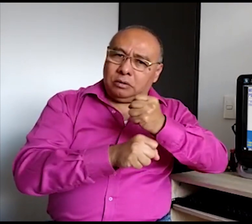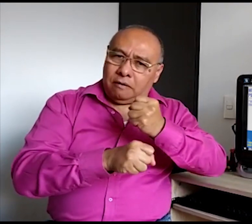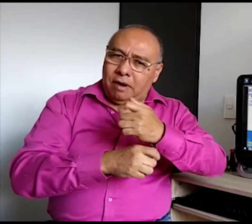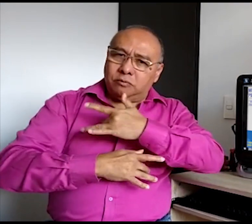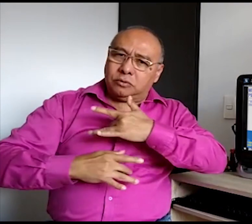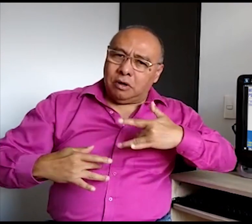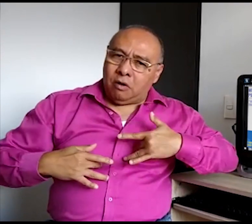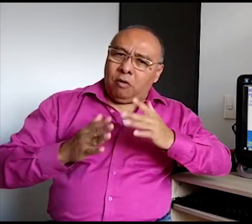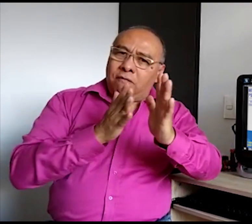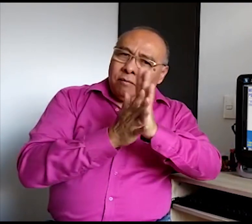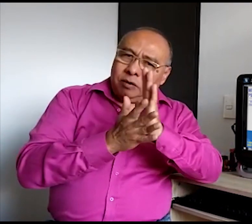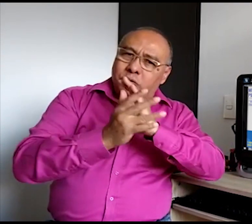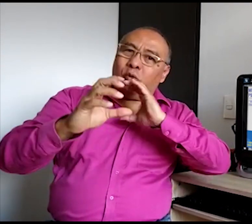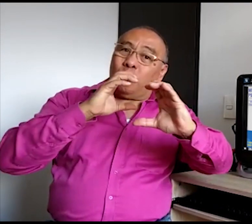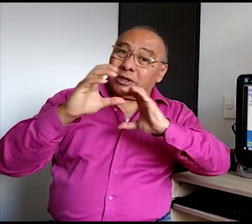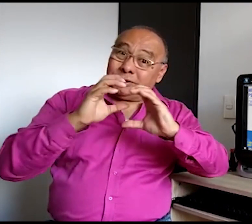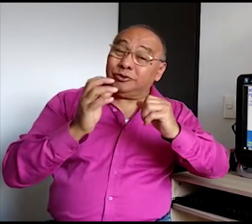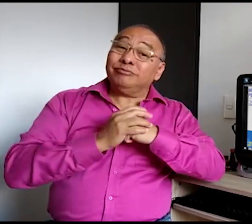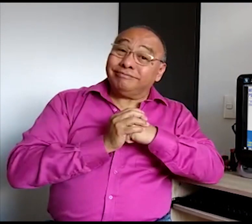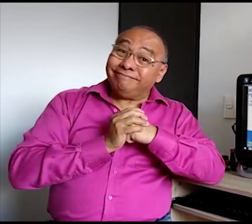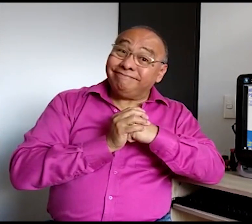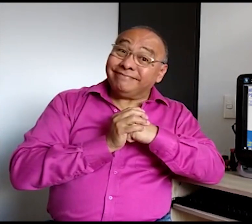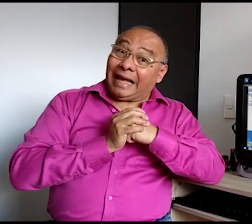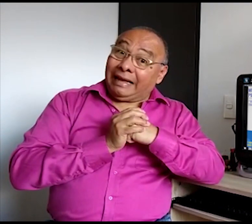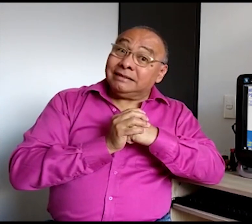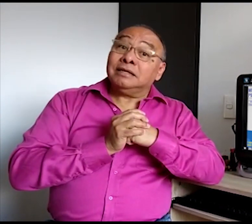educación, trabajo, salud, información y comunicación.